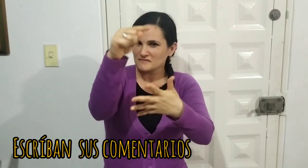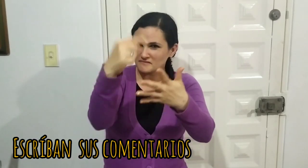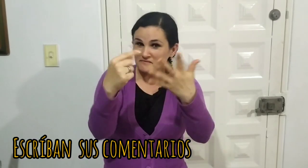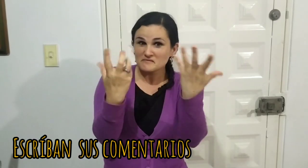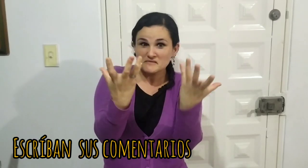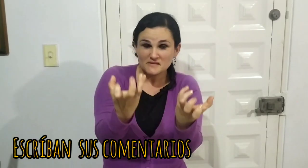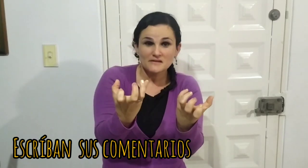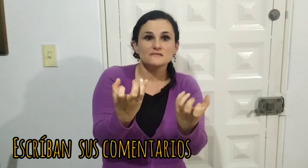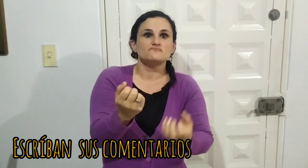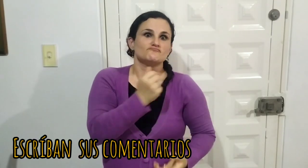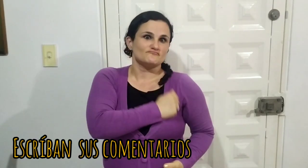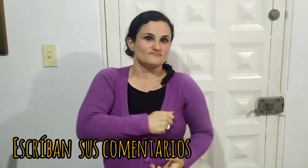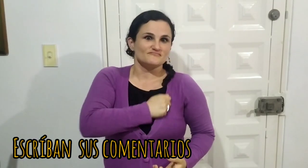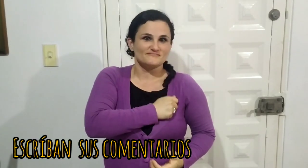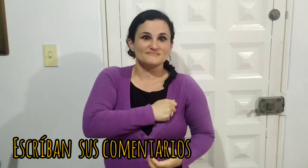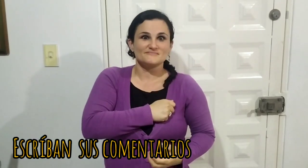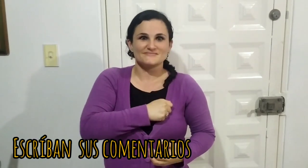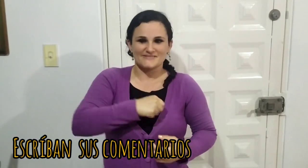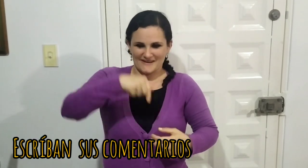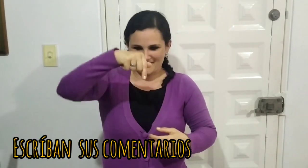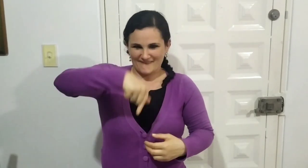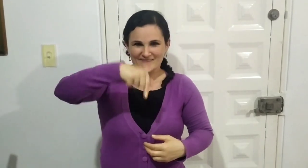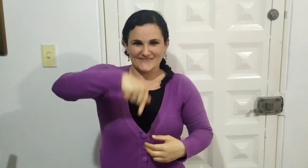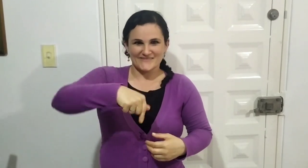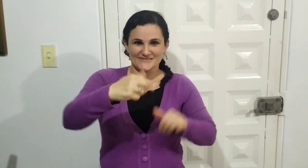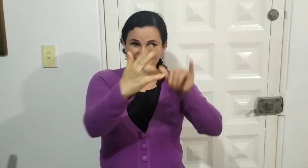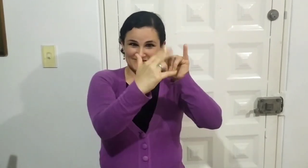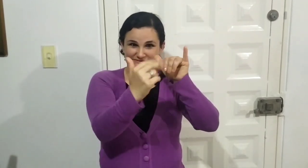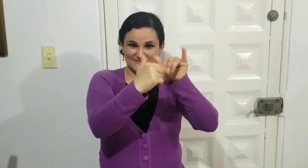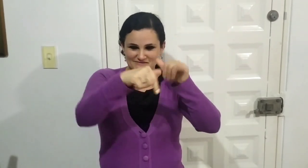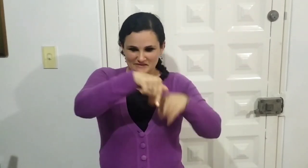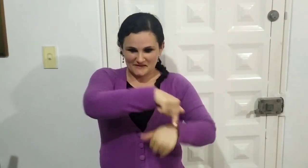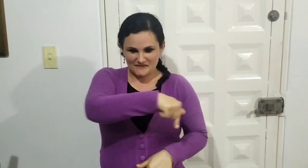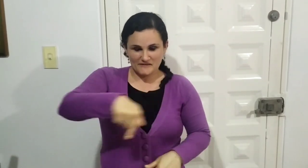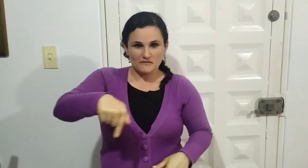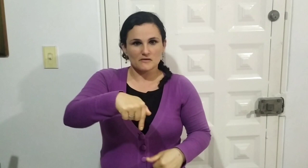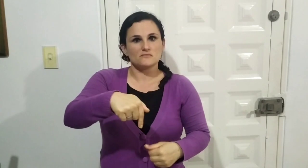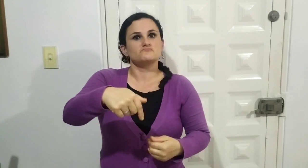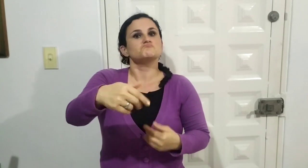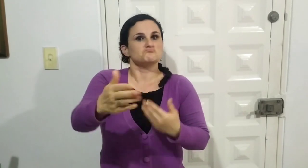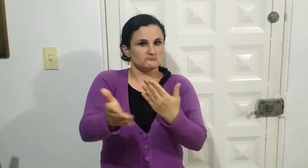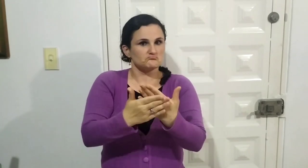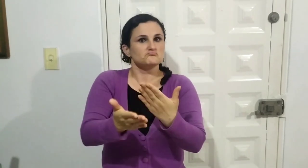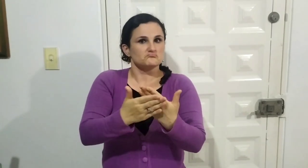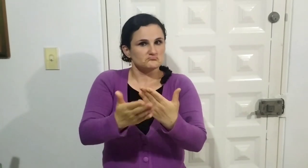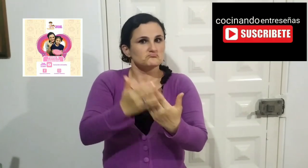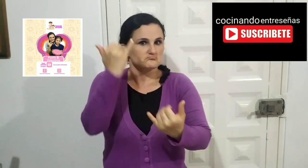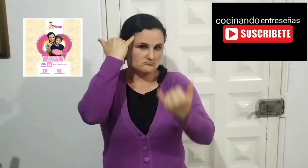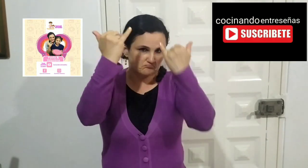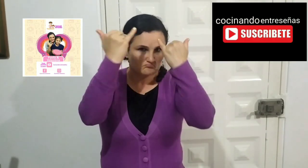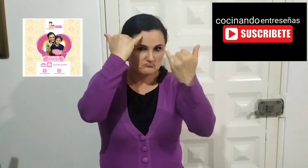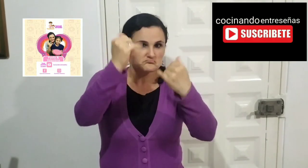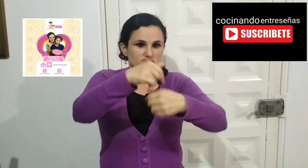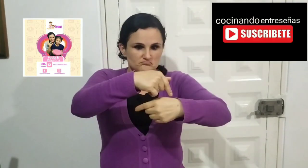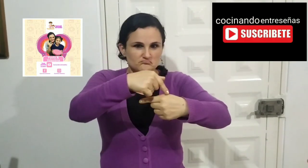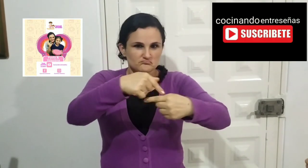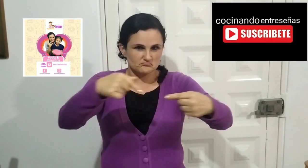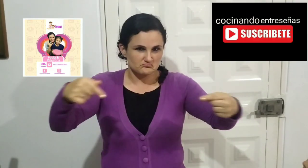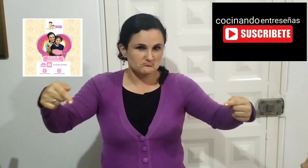sus comentarios, sus sugerencias, qué recetas quieren que hagamos. En la parte de abajo de cada video hay